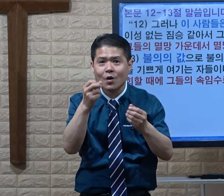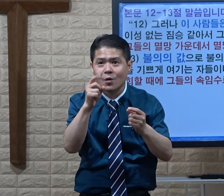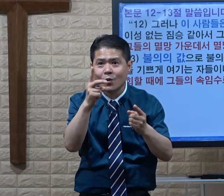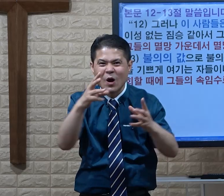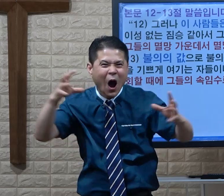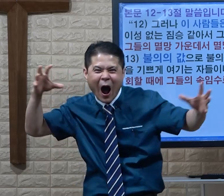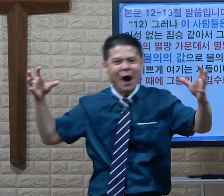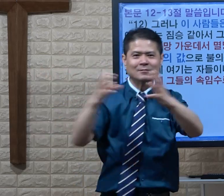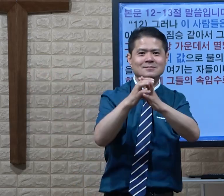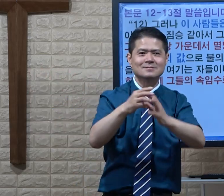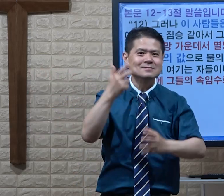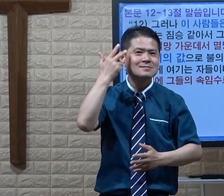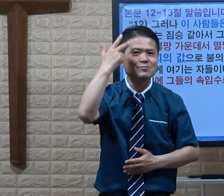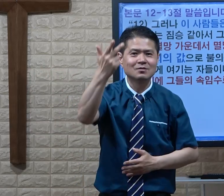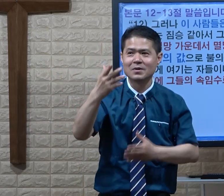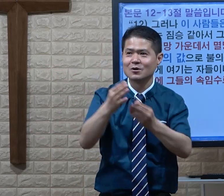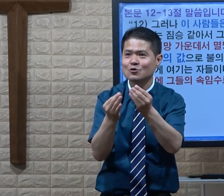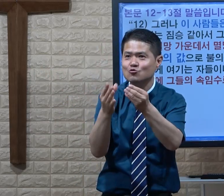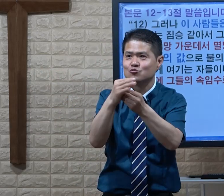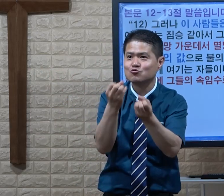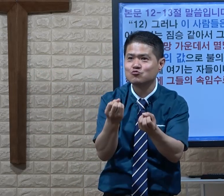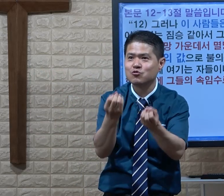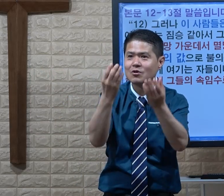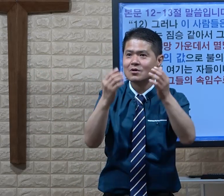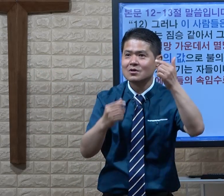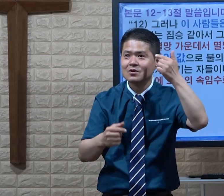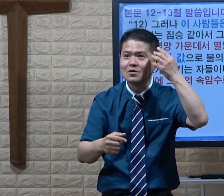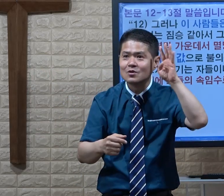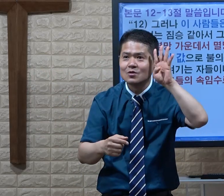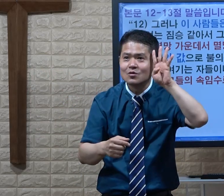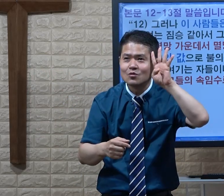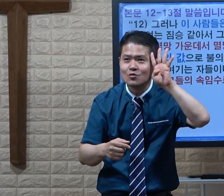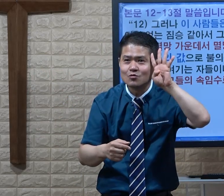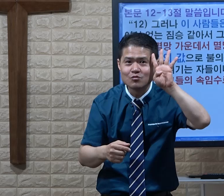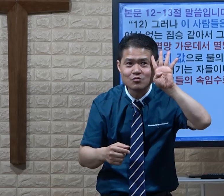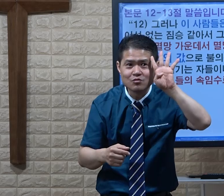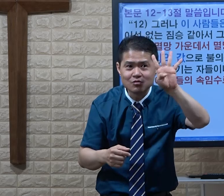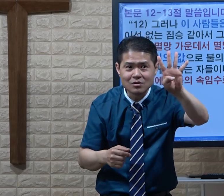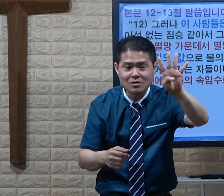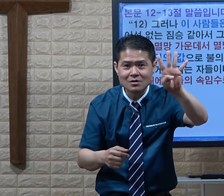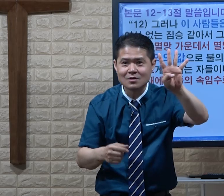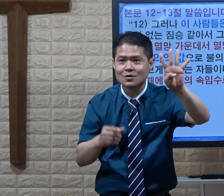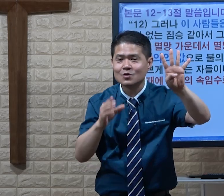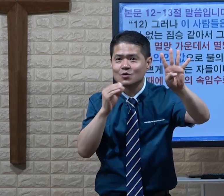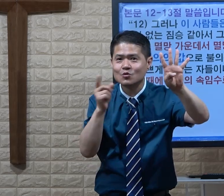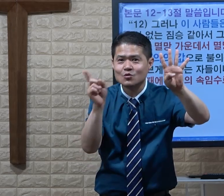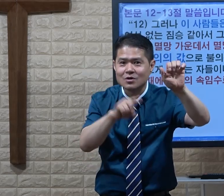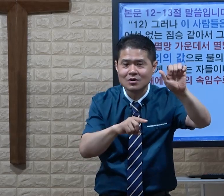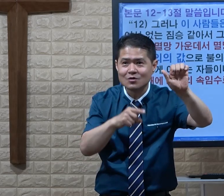예를 들어서 공휴일이 쉬면 추석에 연휴에